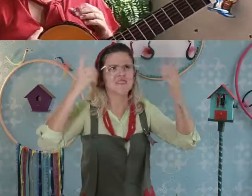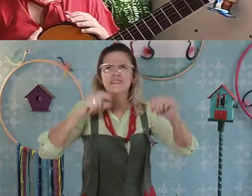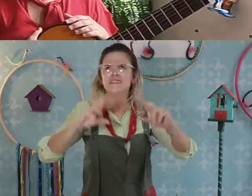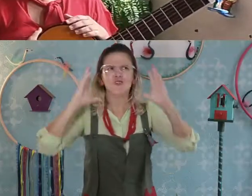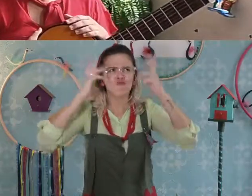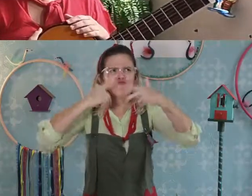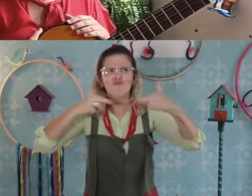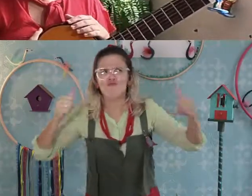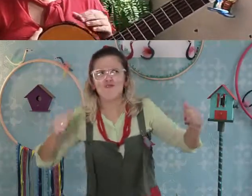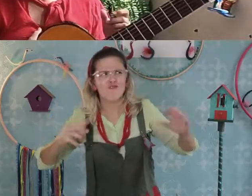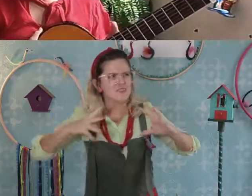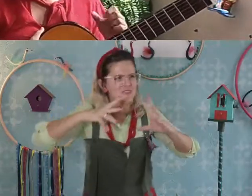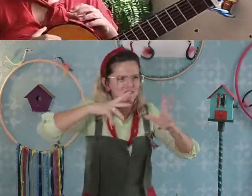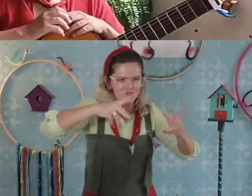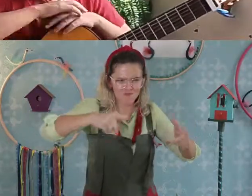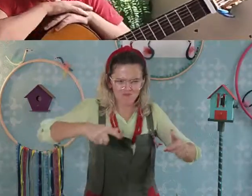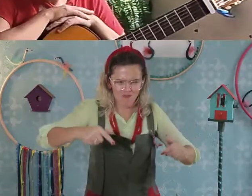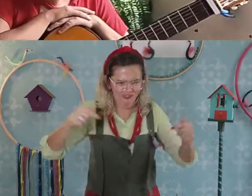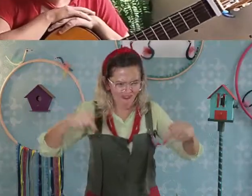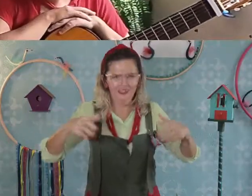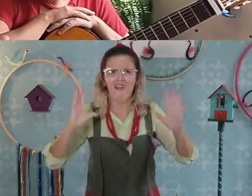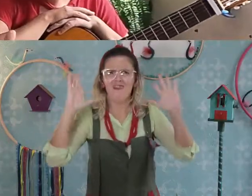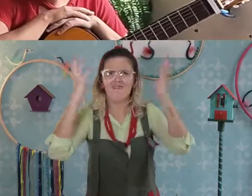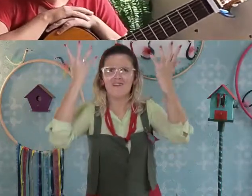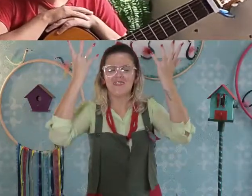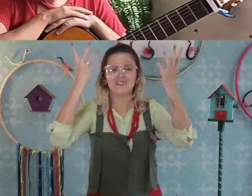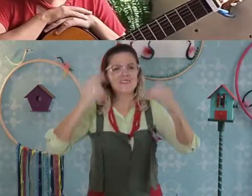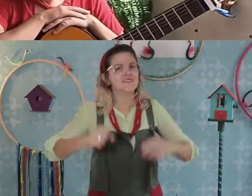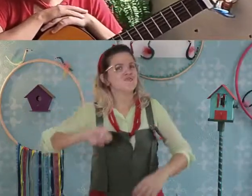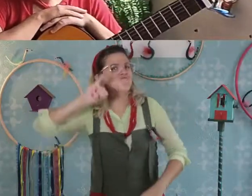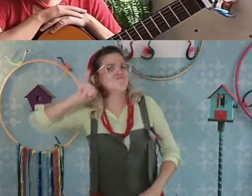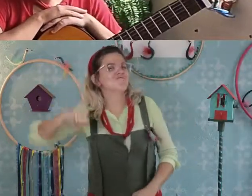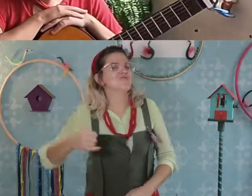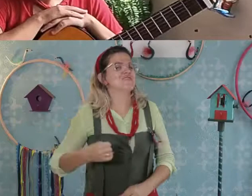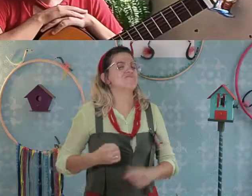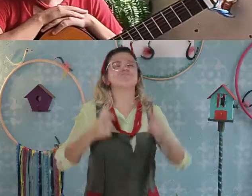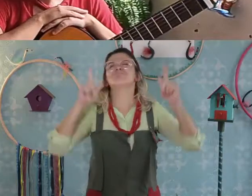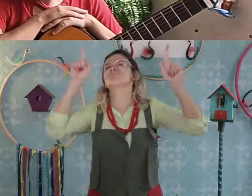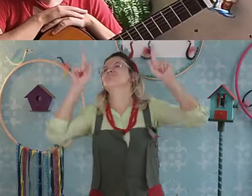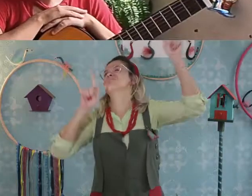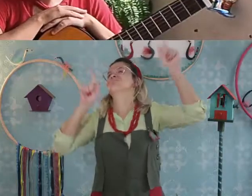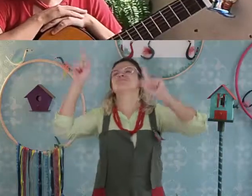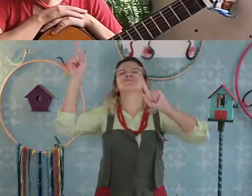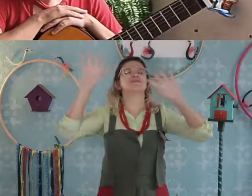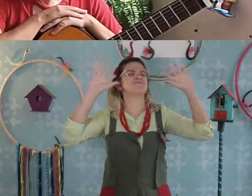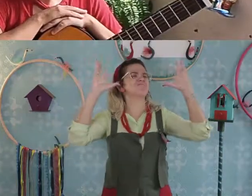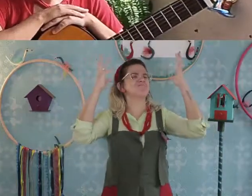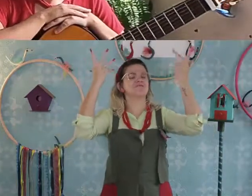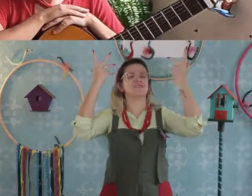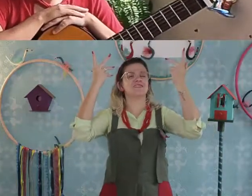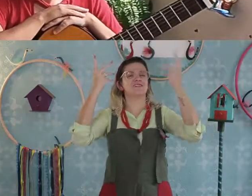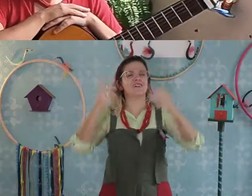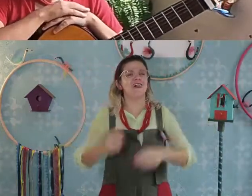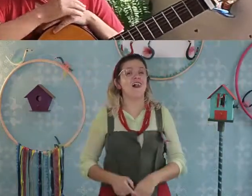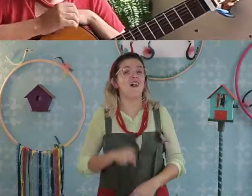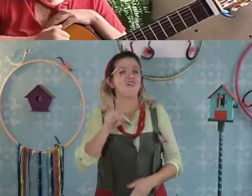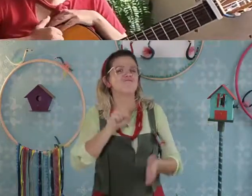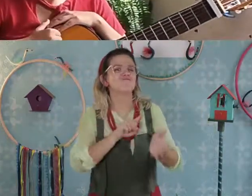Nessa festa e foi uma festa muito divertida, muito feliz. Eu vou contar algumas fantasias para